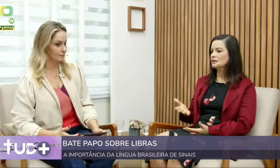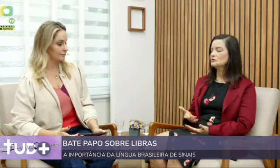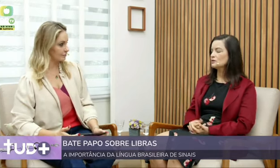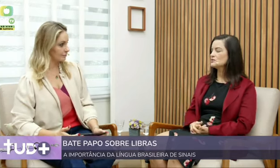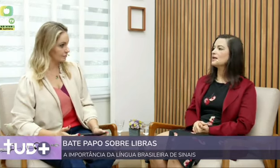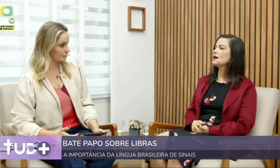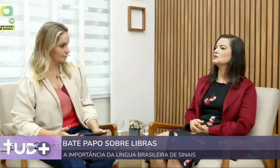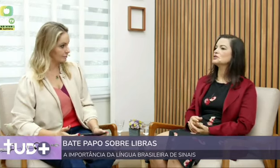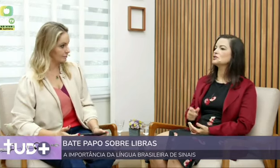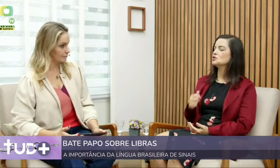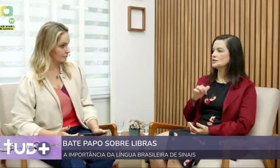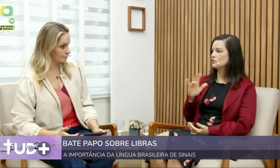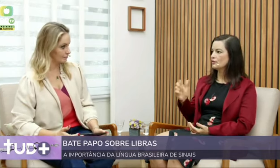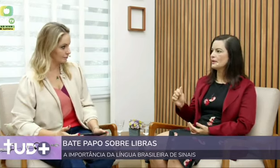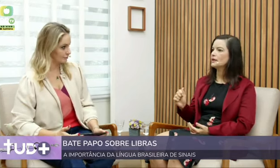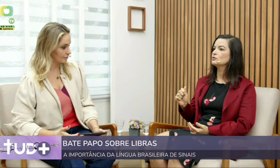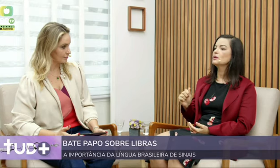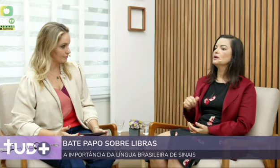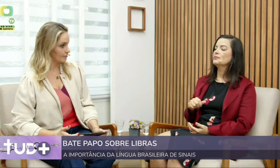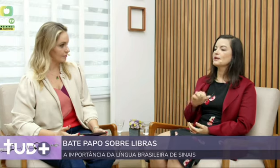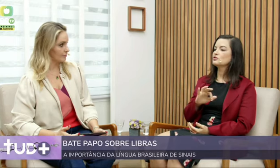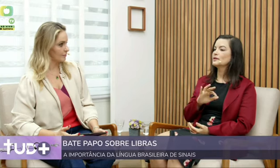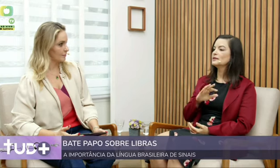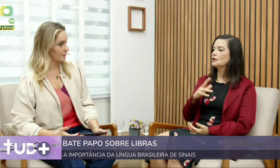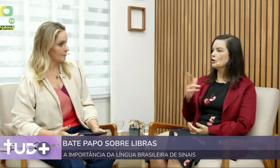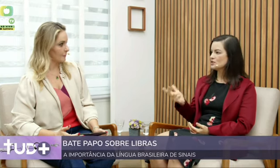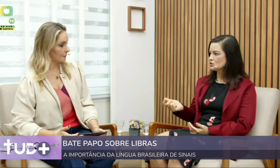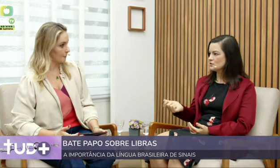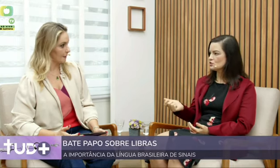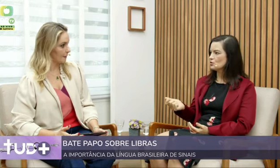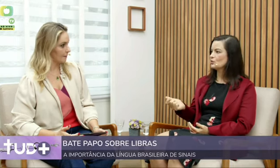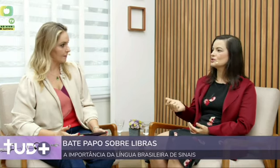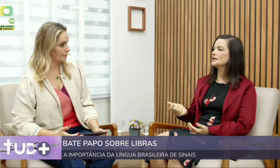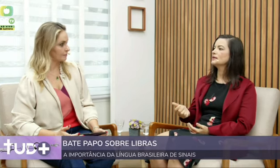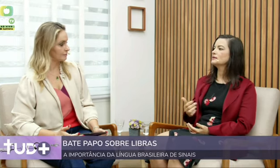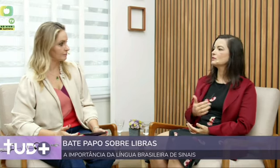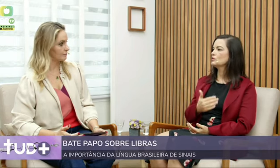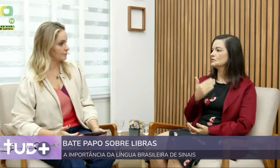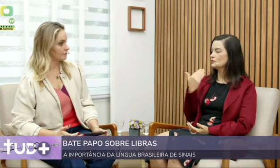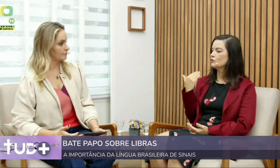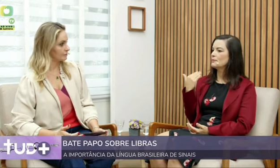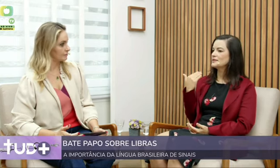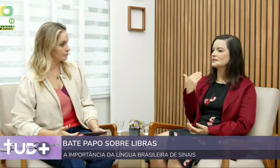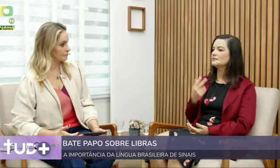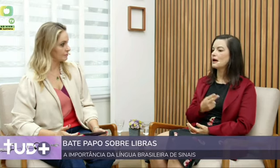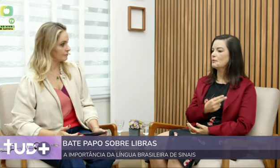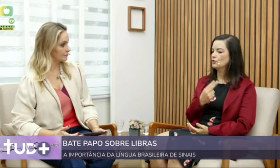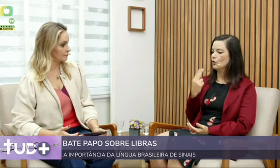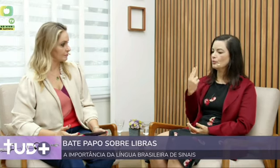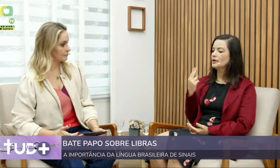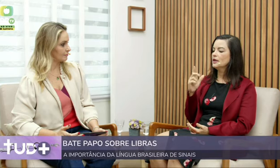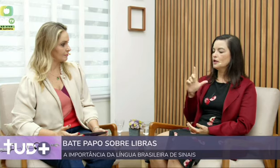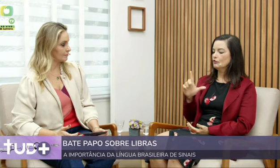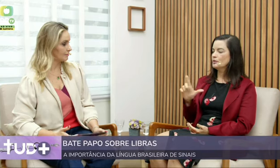ainda não têm um sinal, a gente utiliza o alfabeto. Para soletrar nomes das pessoas, né? Então, se eu for me apresentar o meu nome, eu vou